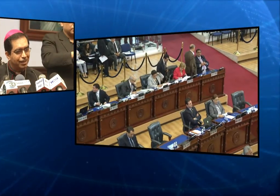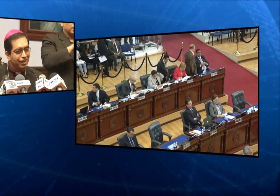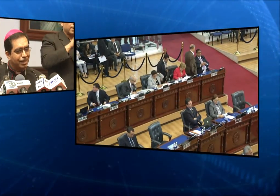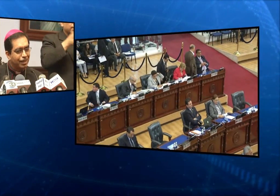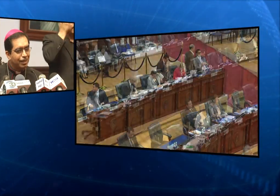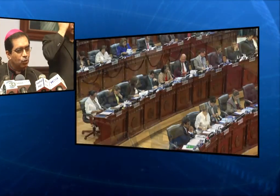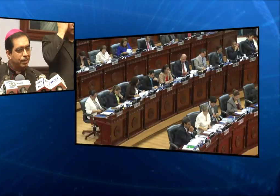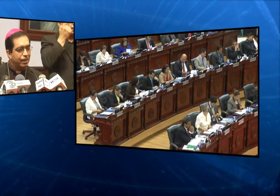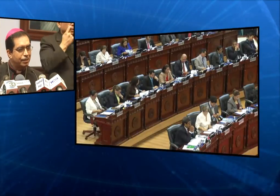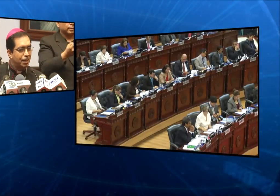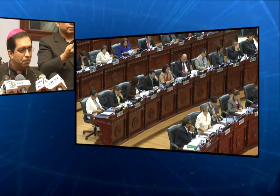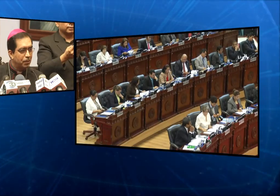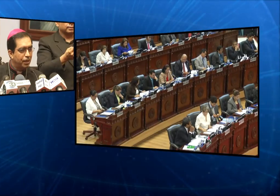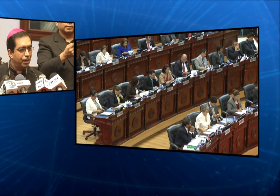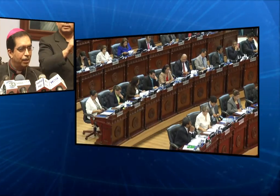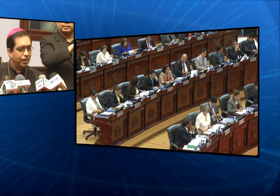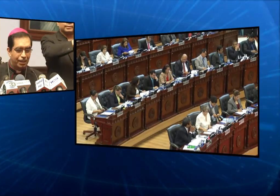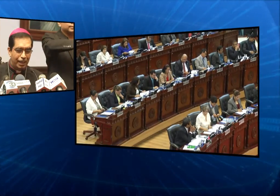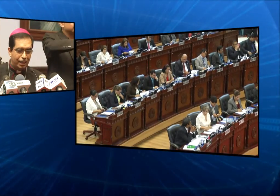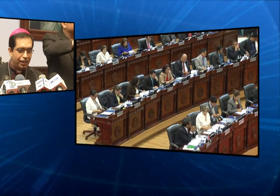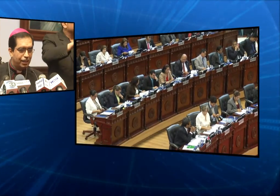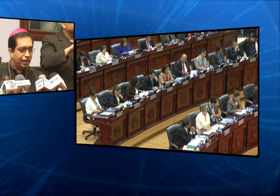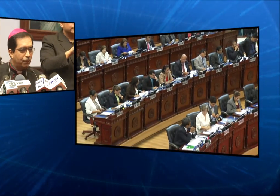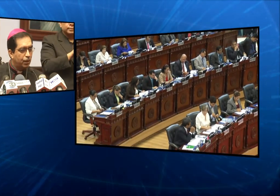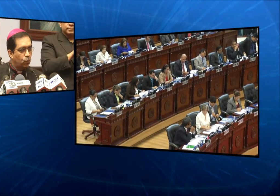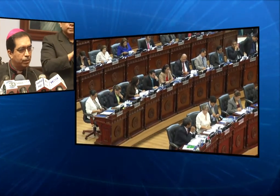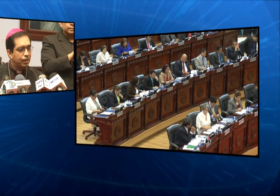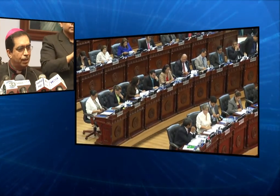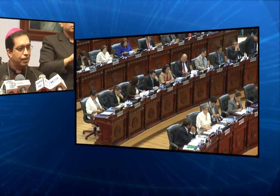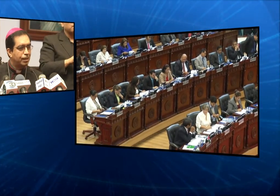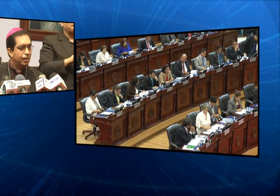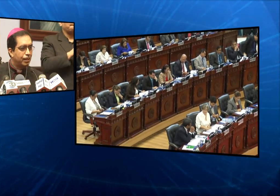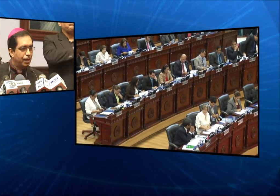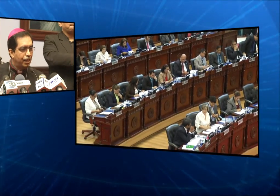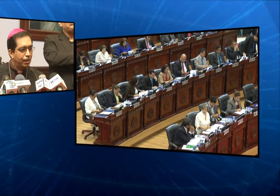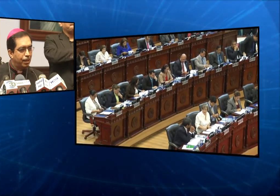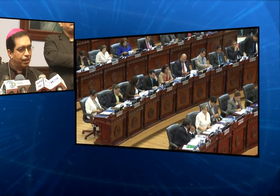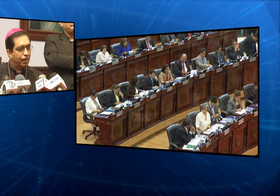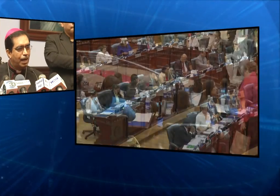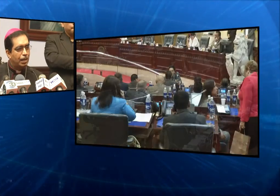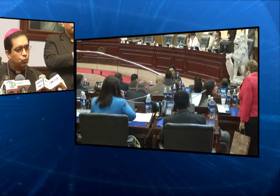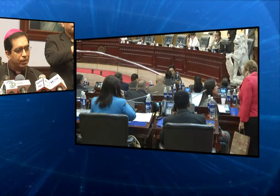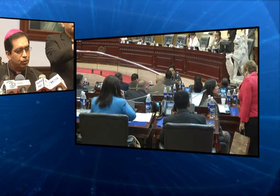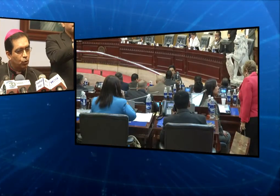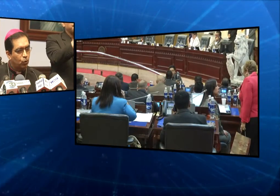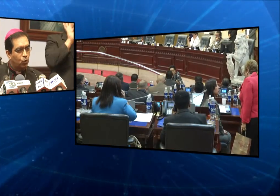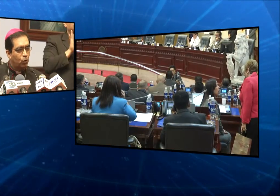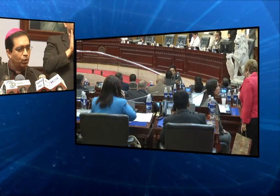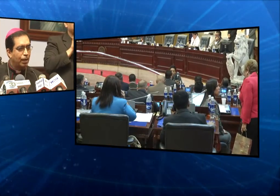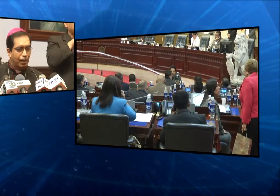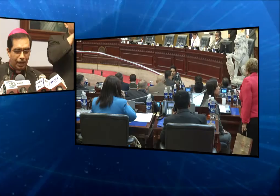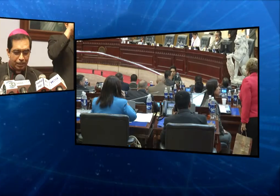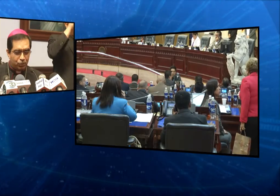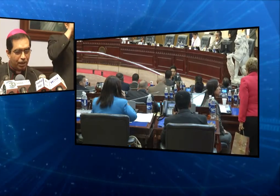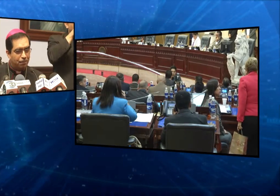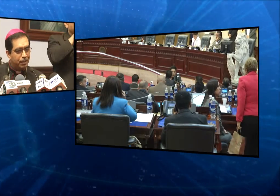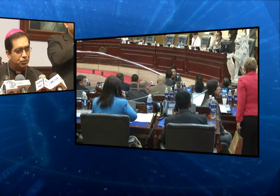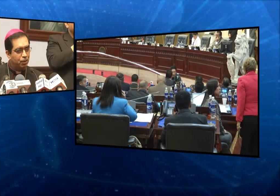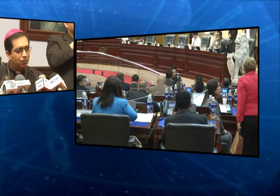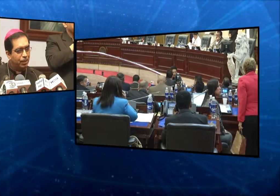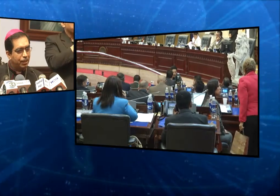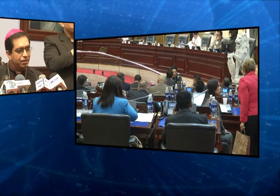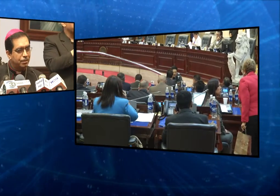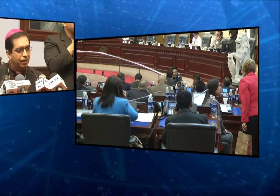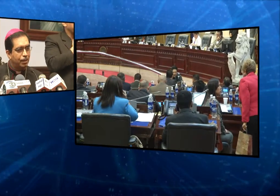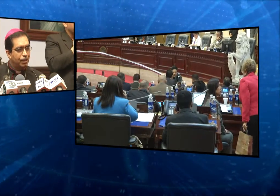entiéndase que no es la asamblea la que tiene la facultad de elegir a su antojo, a su